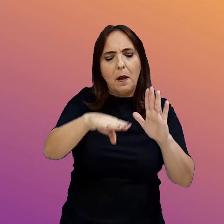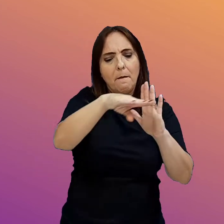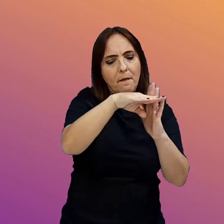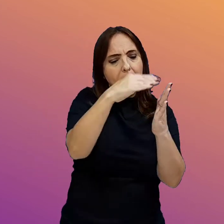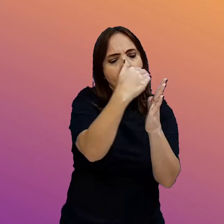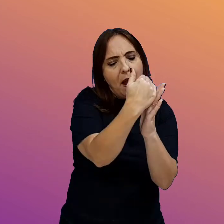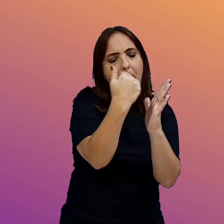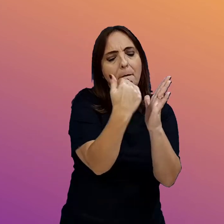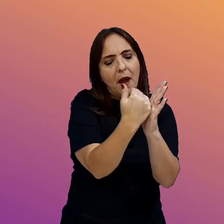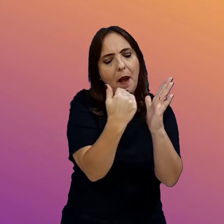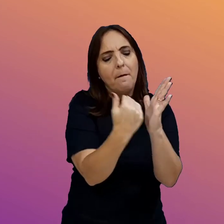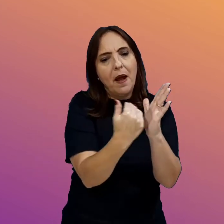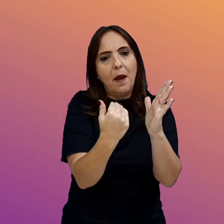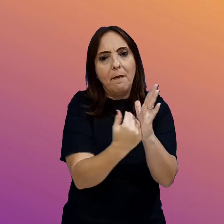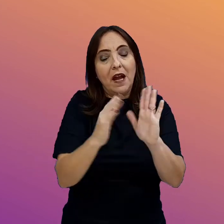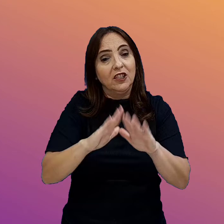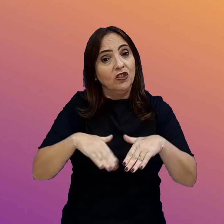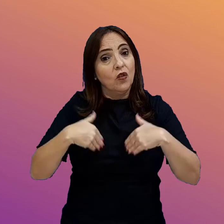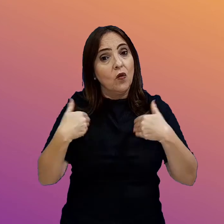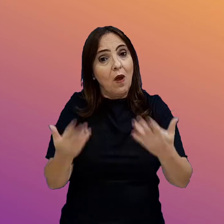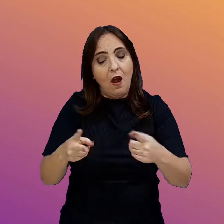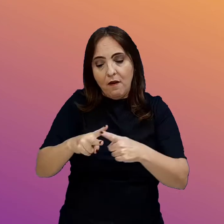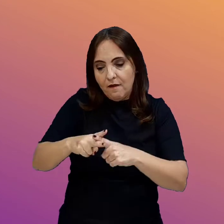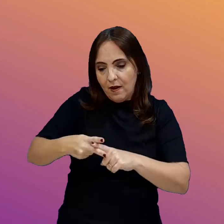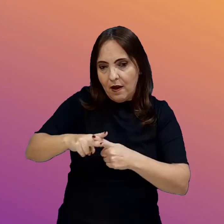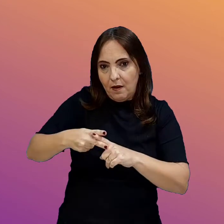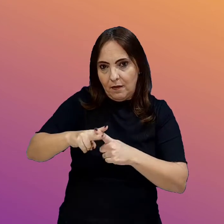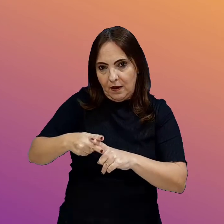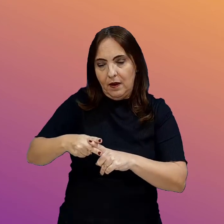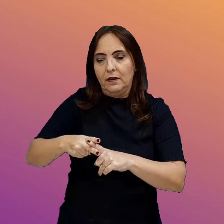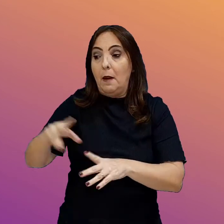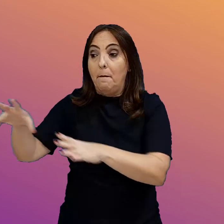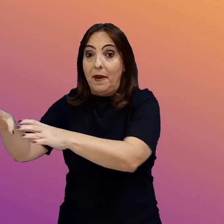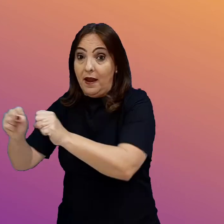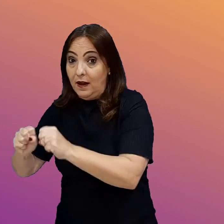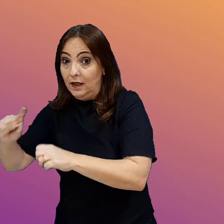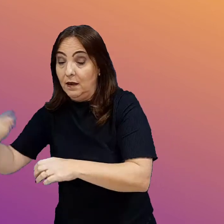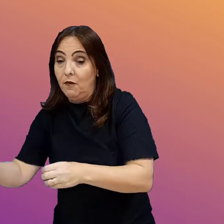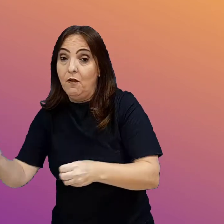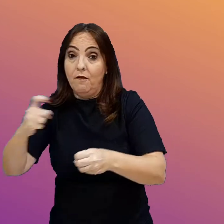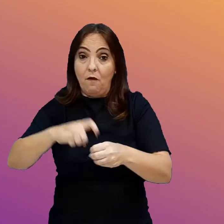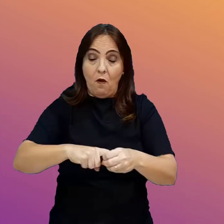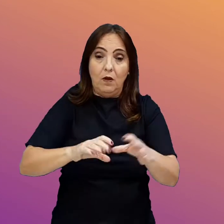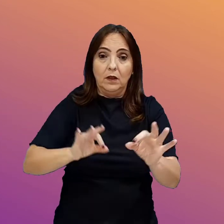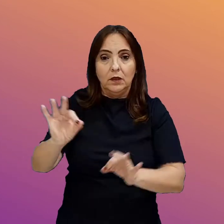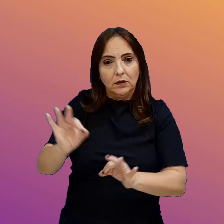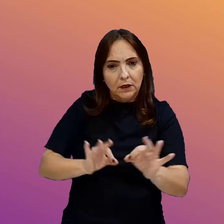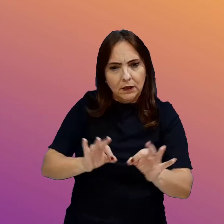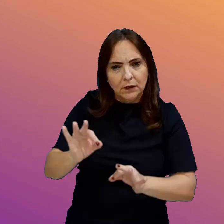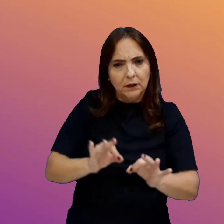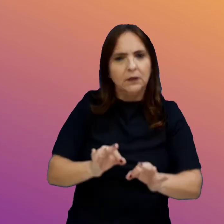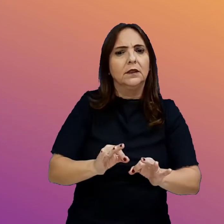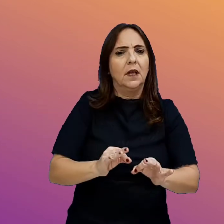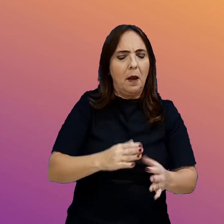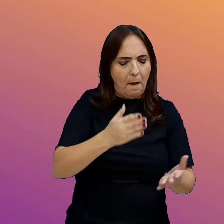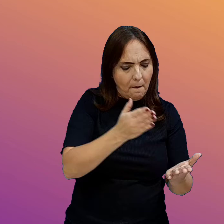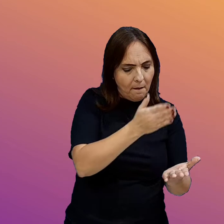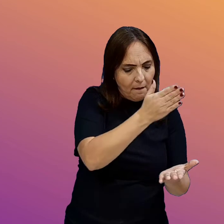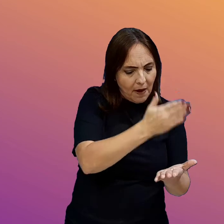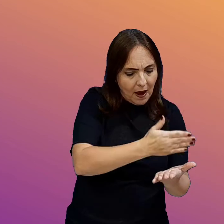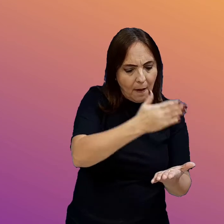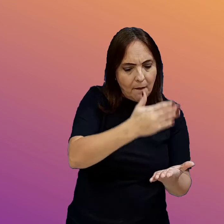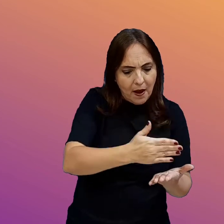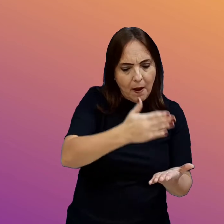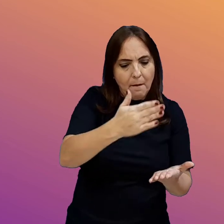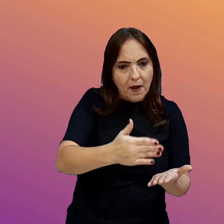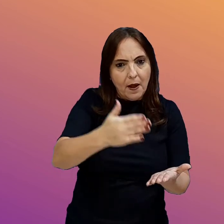das ferramentas que você vai precisar e volta para cá com todas as ferramentas. Segunda coisa, organiza as ferramentas. Como é que você vai colocar isso? Onde